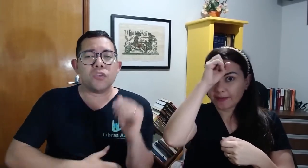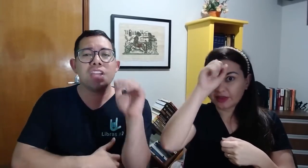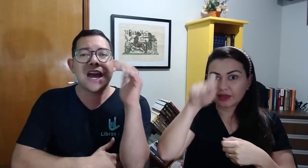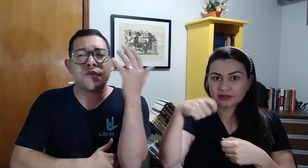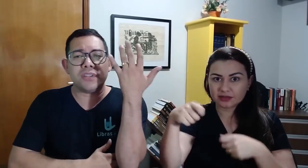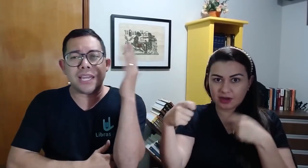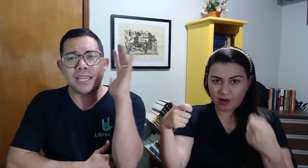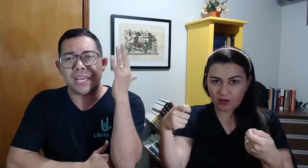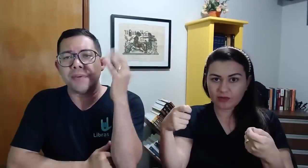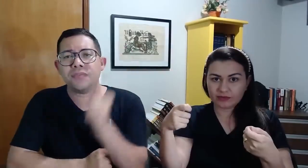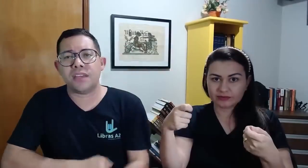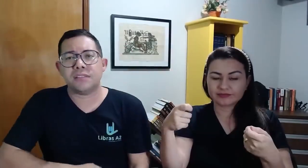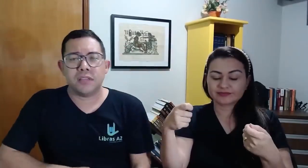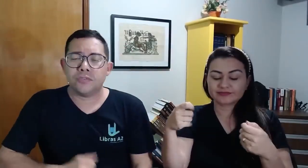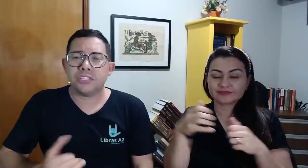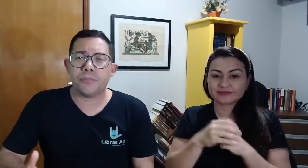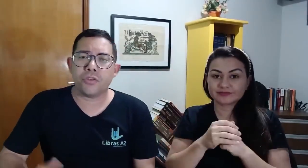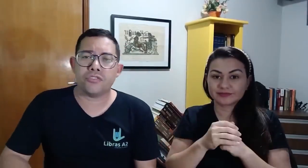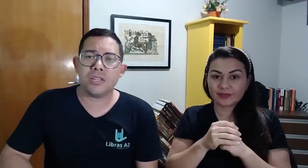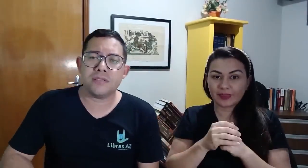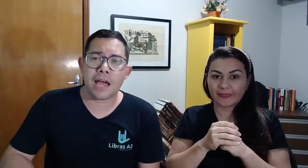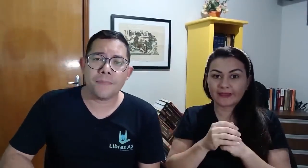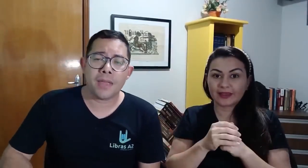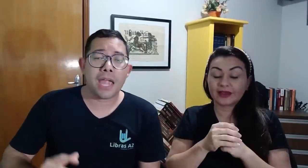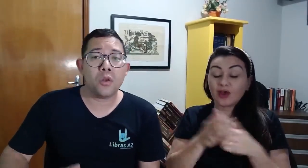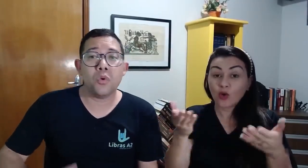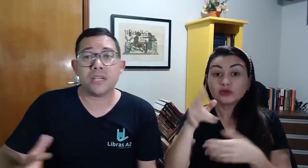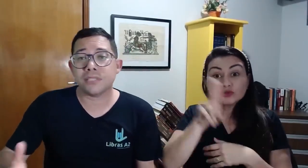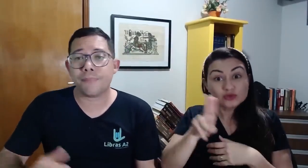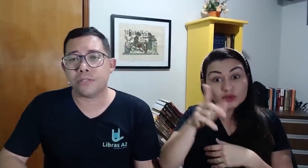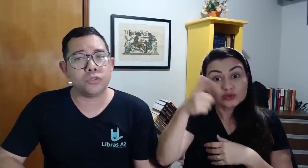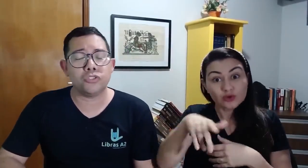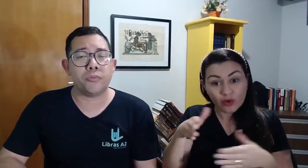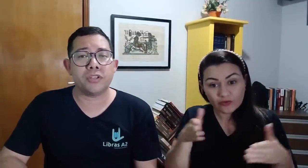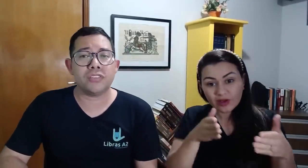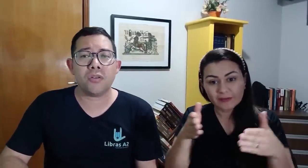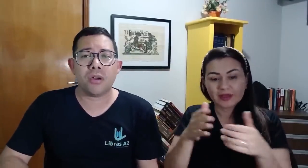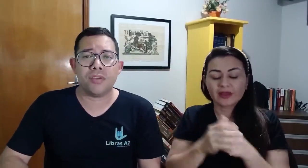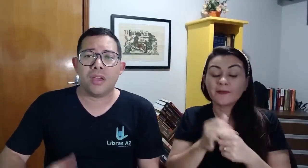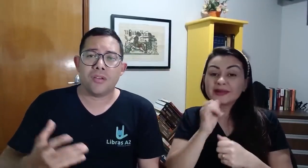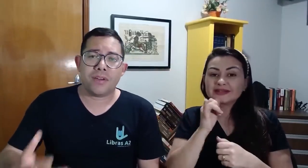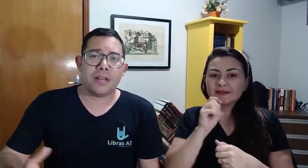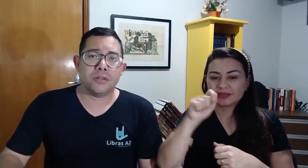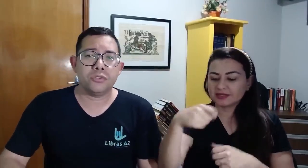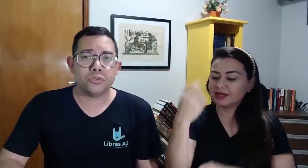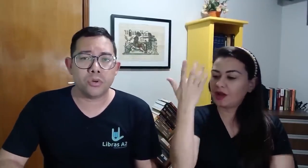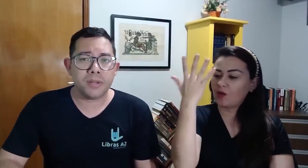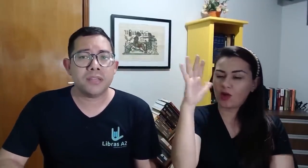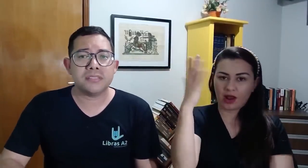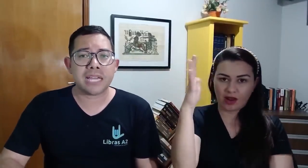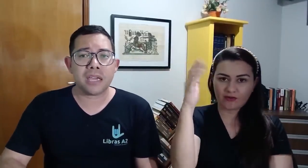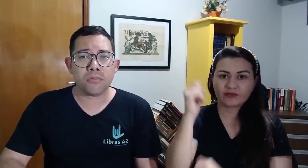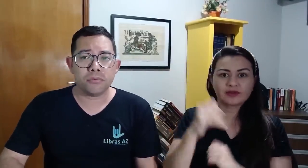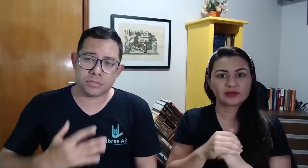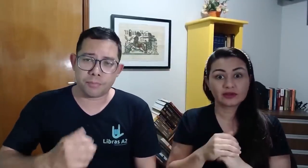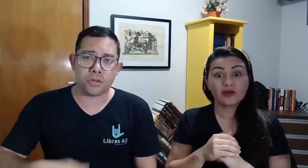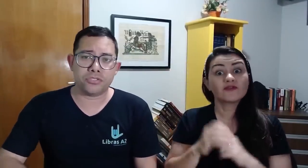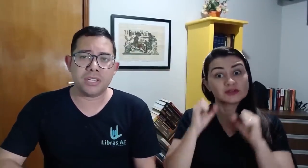de árvore que a Kerema fez, você pode utilizar em Lucas, capítulo de número 19, falando sobre Zaqueu. Você pode